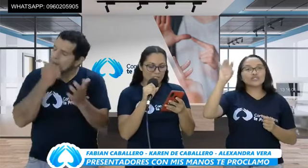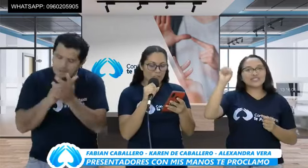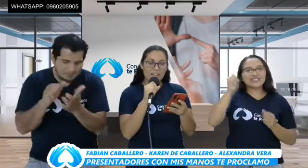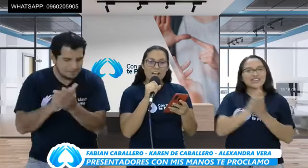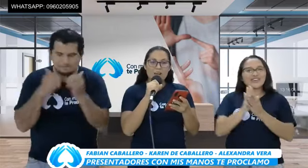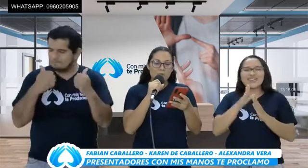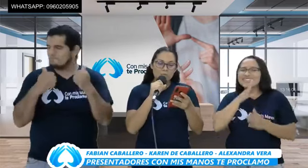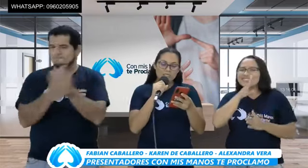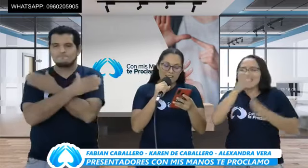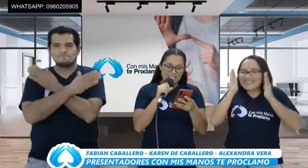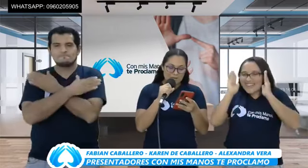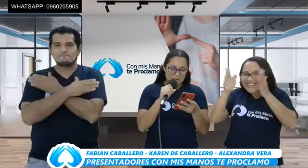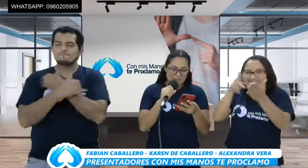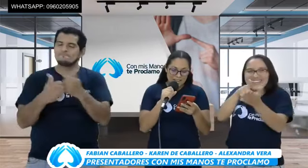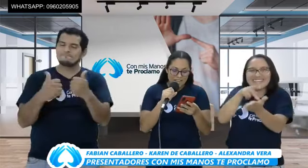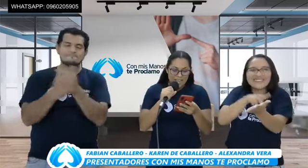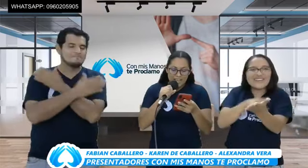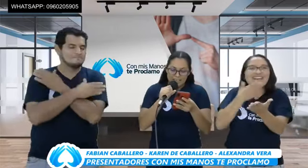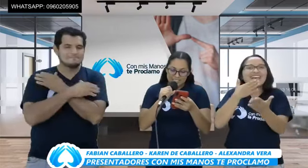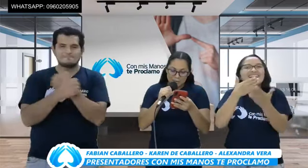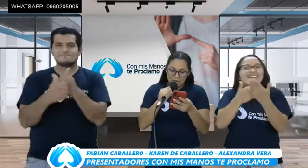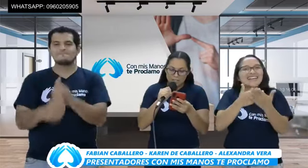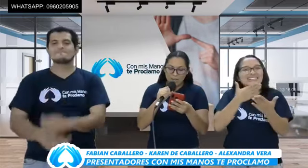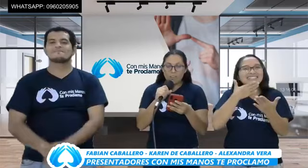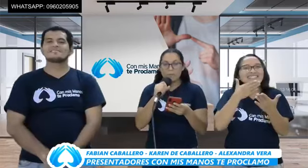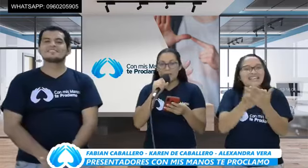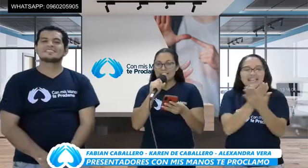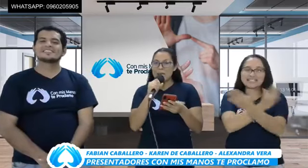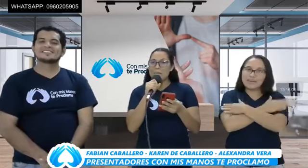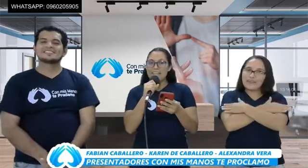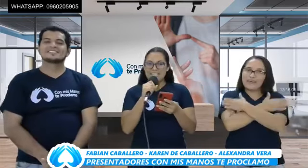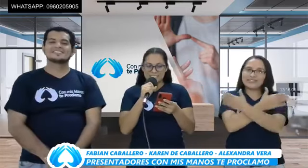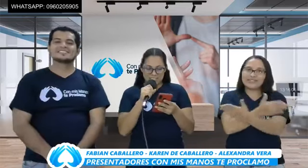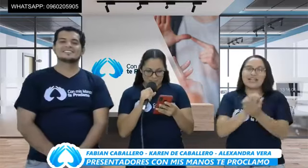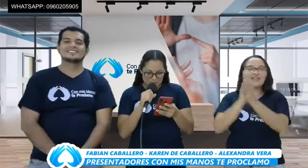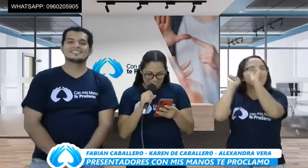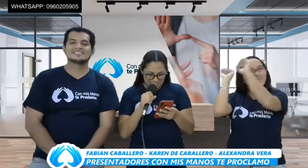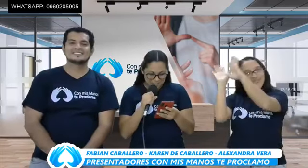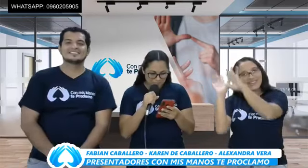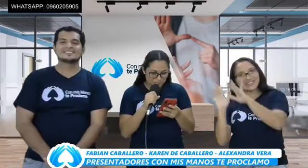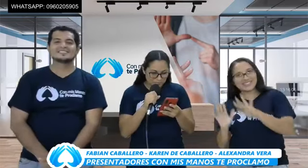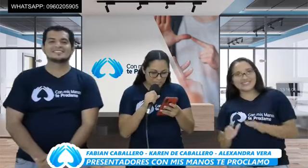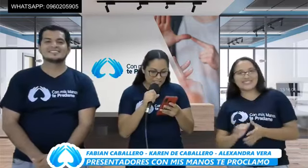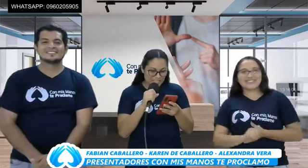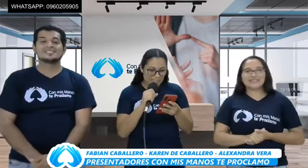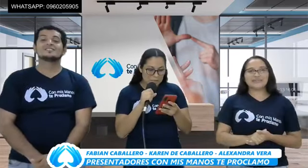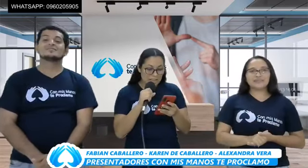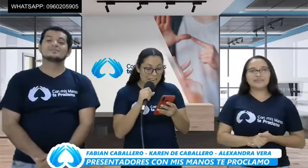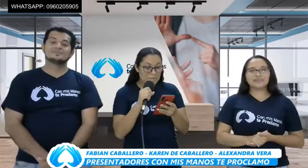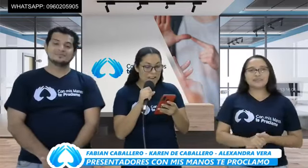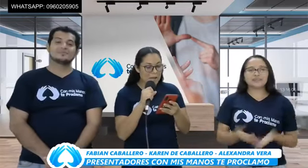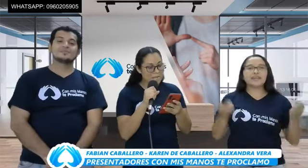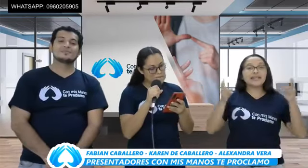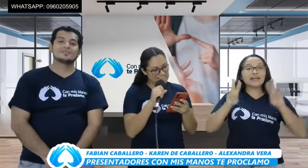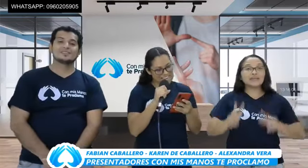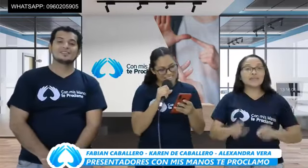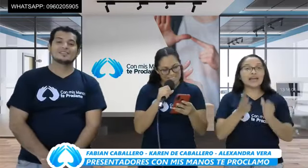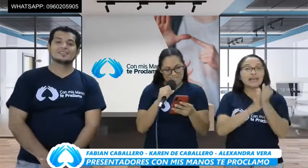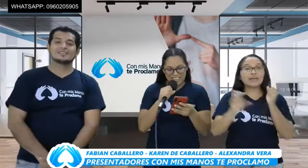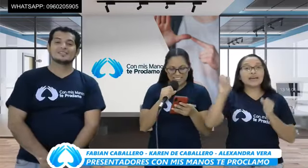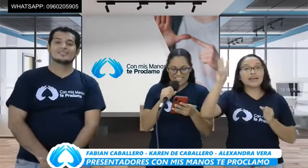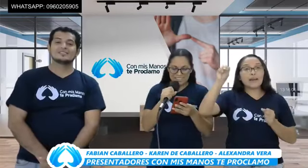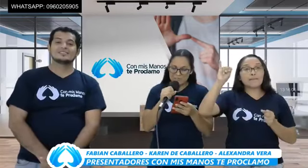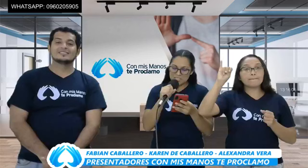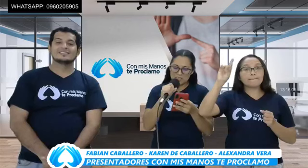se pierde ninguno. Muchas gracias, mi hermana. Gracias por esos saludos y por esas bendiciones. También la hermana